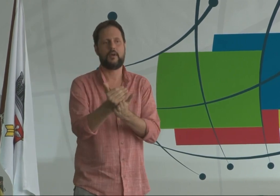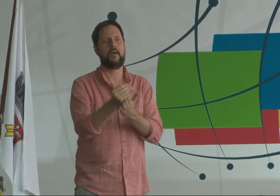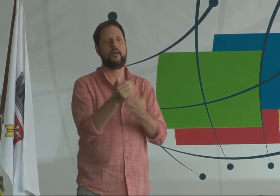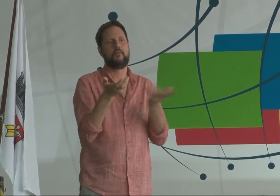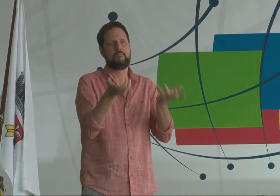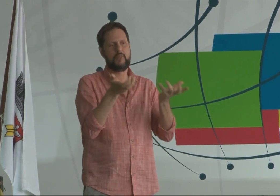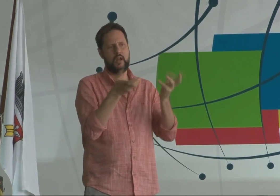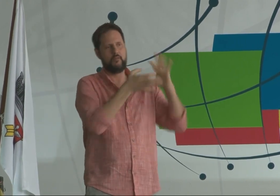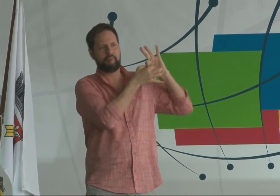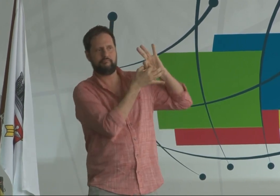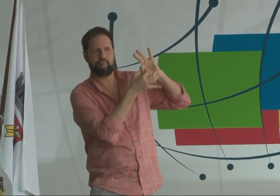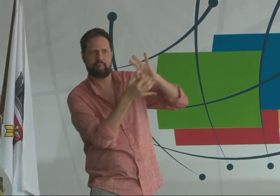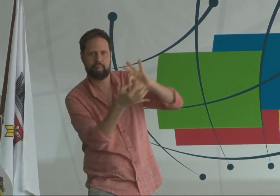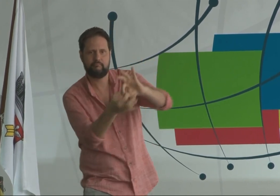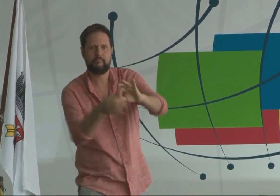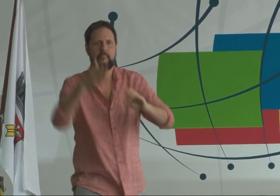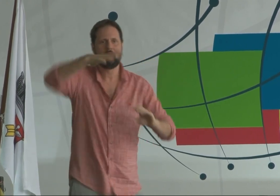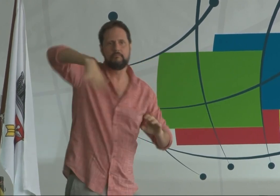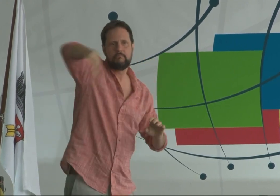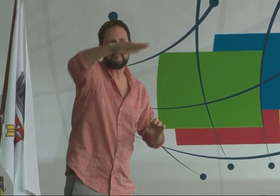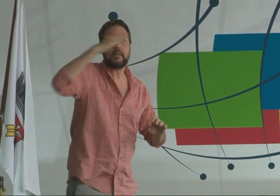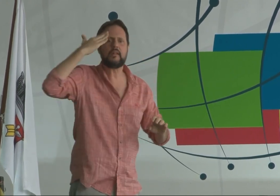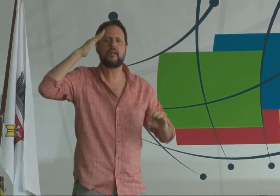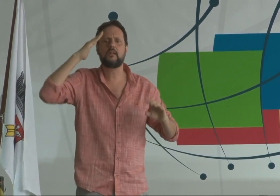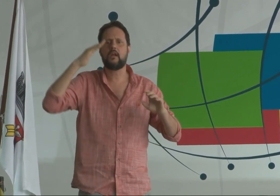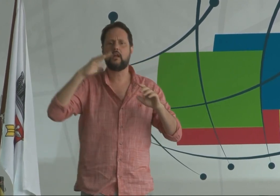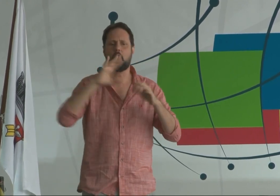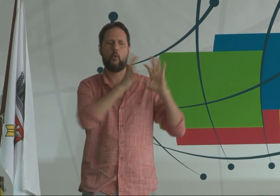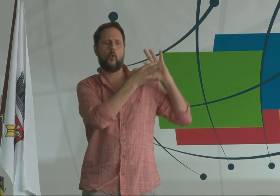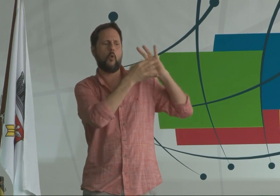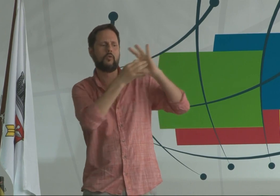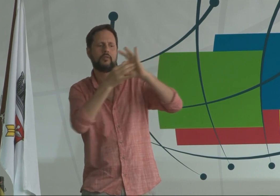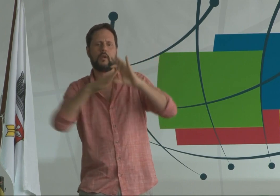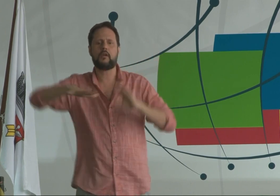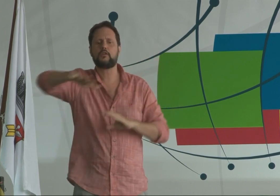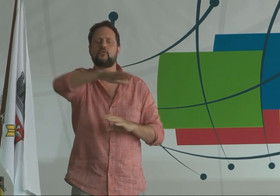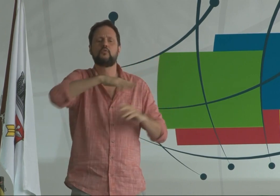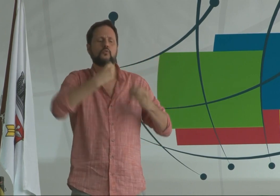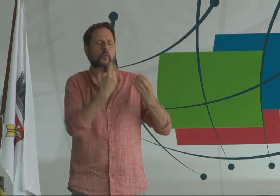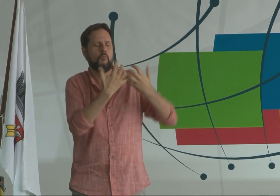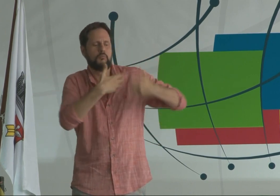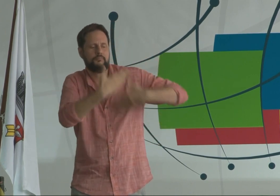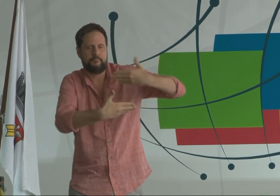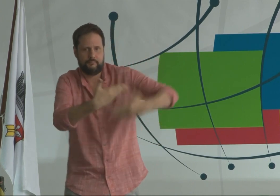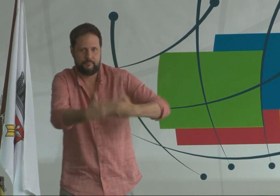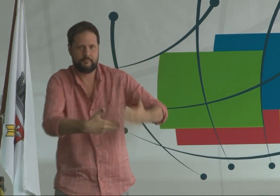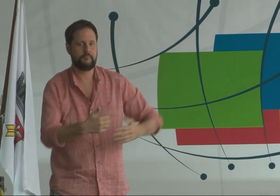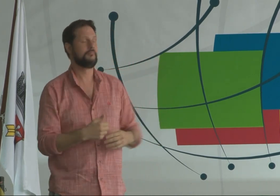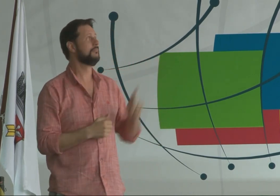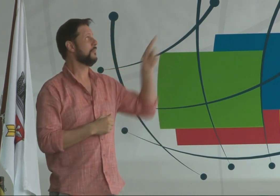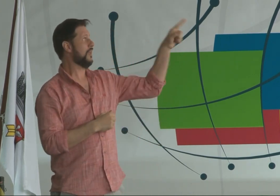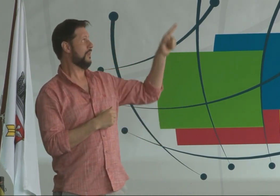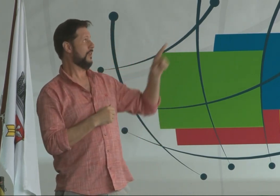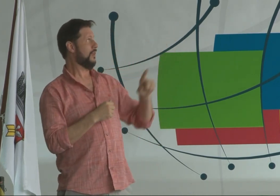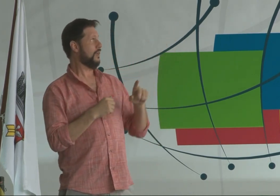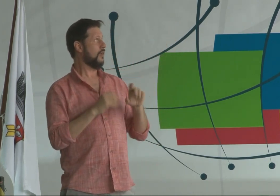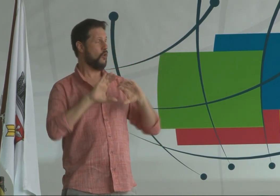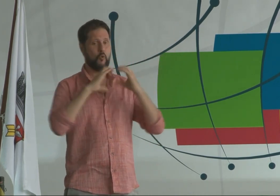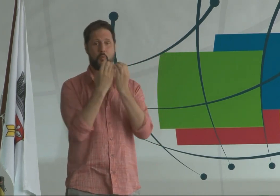Antes de começar essa palestra, eu gostaria de contextualizar para vocês, para que vocês possam entender, como que tem sido ouvido essas discussões